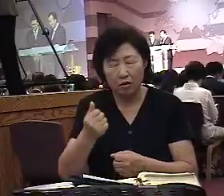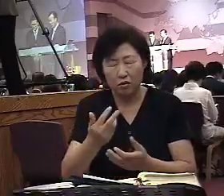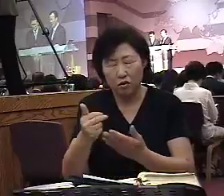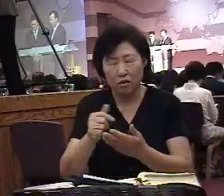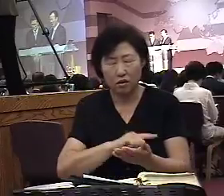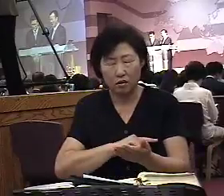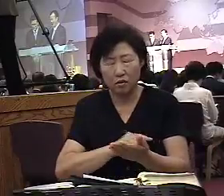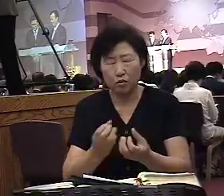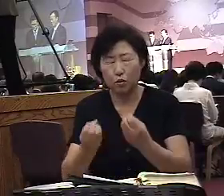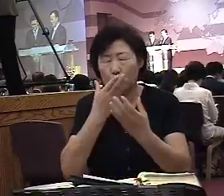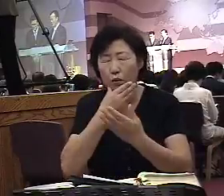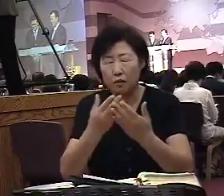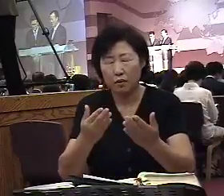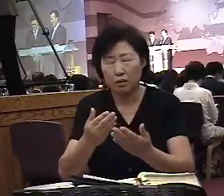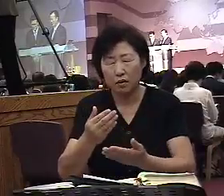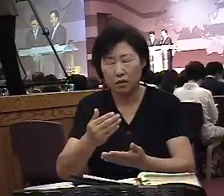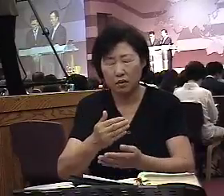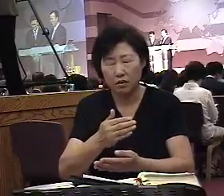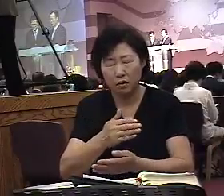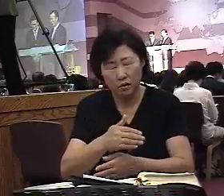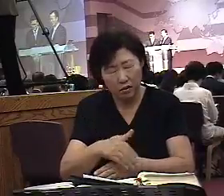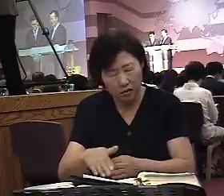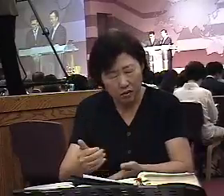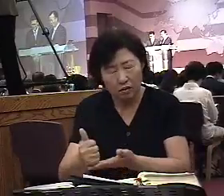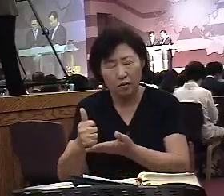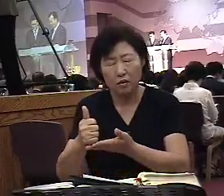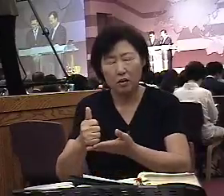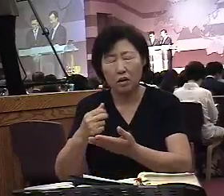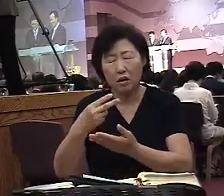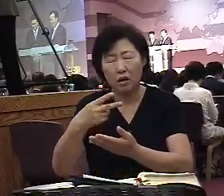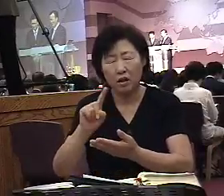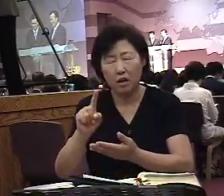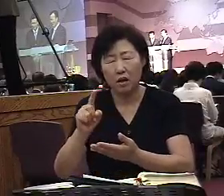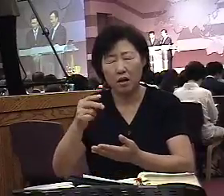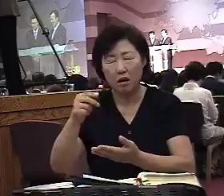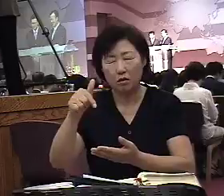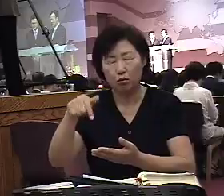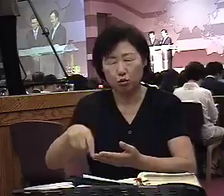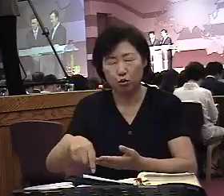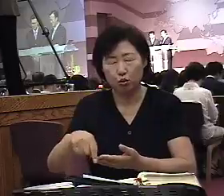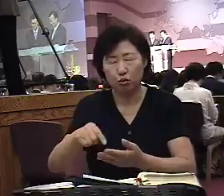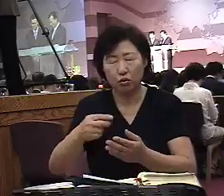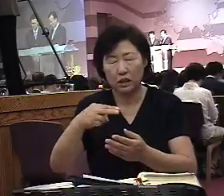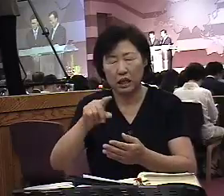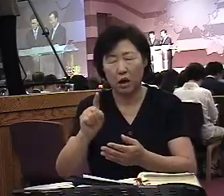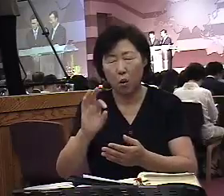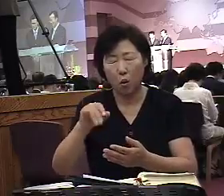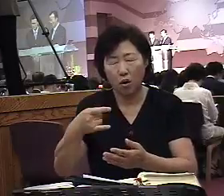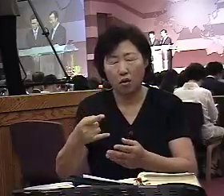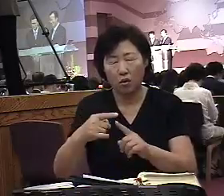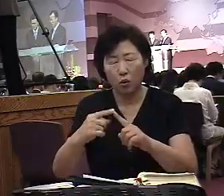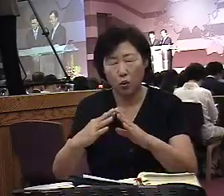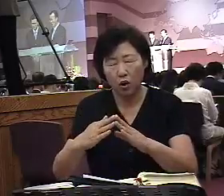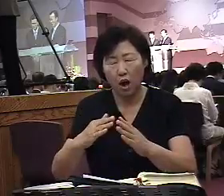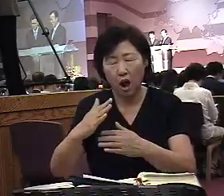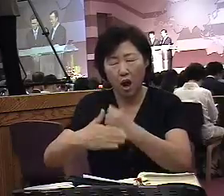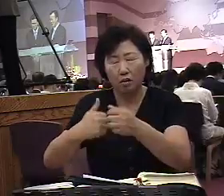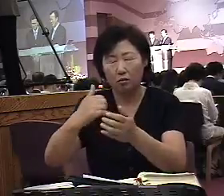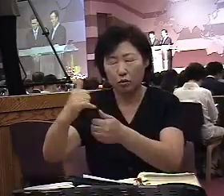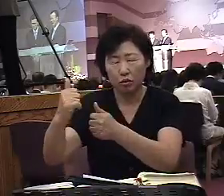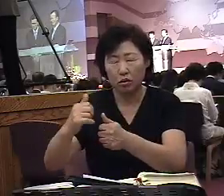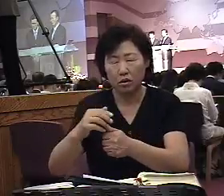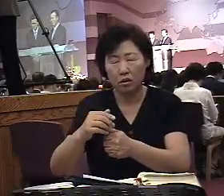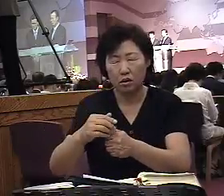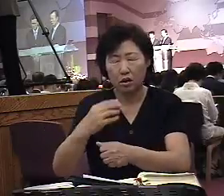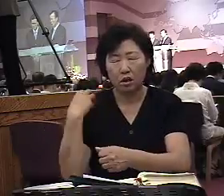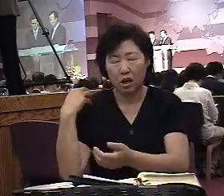섭리와 병륜 가운데 이제 대구 사월교회로 우리 하나님께서 이제 불러주시고 그 교회를